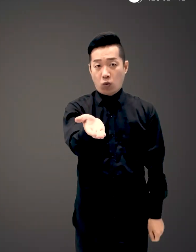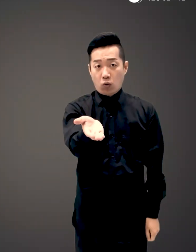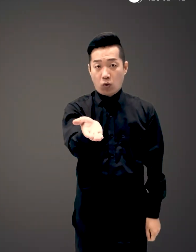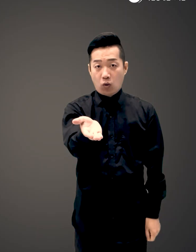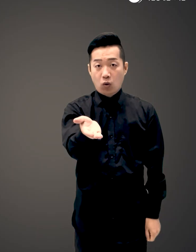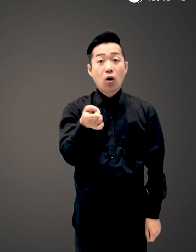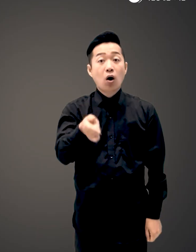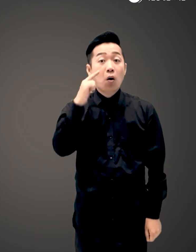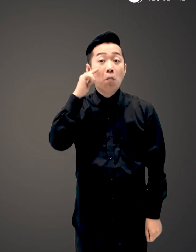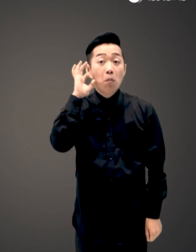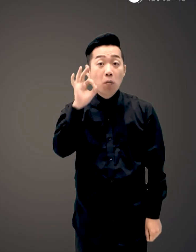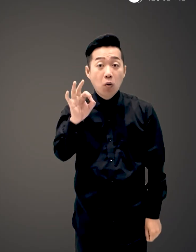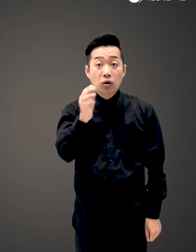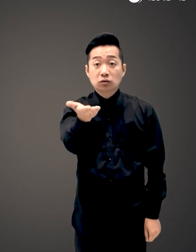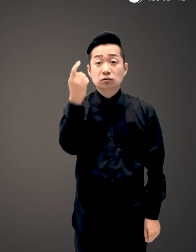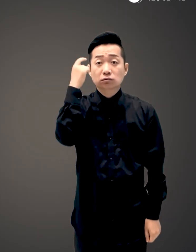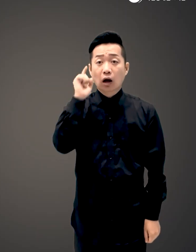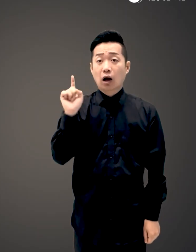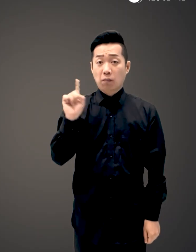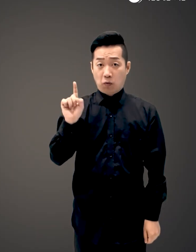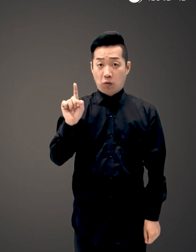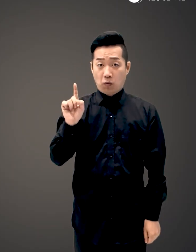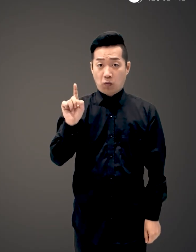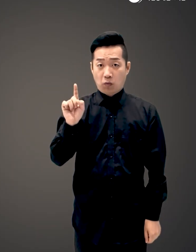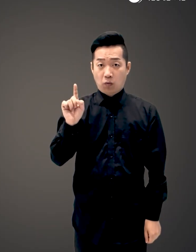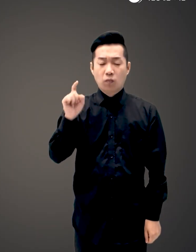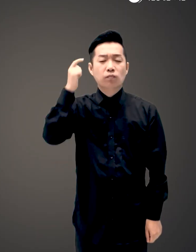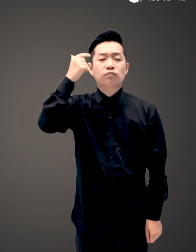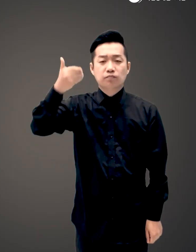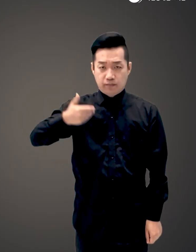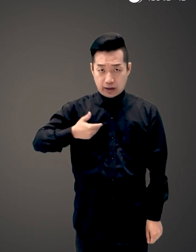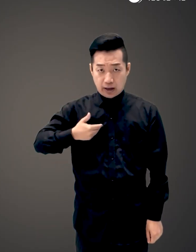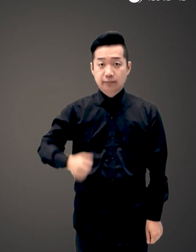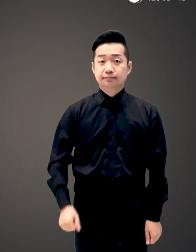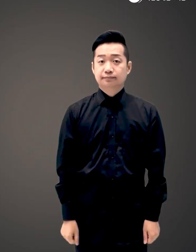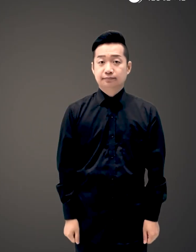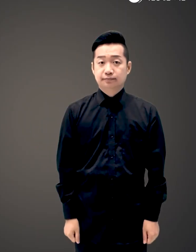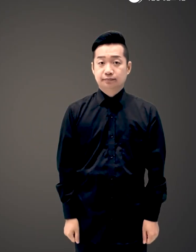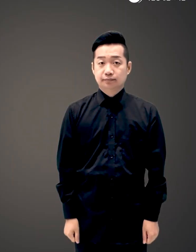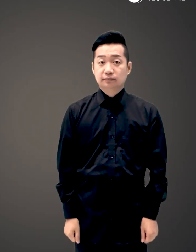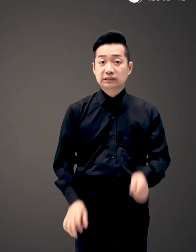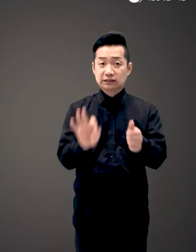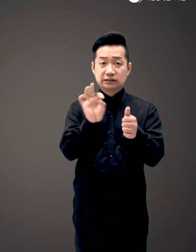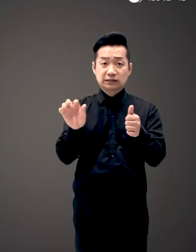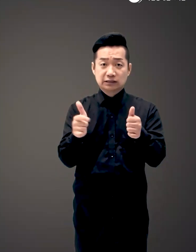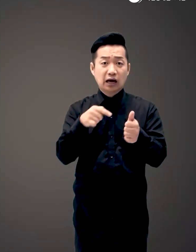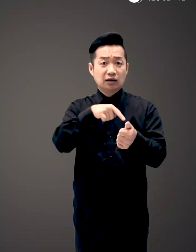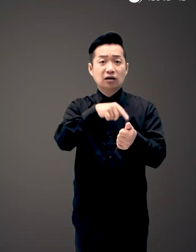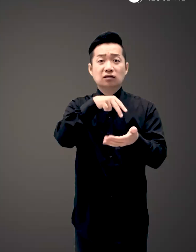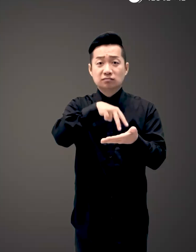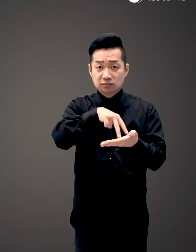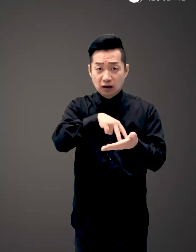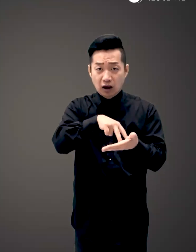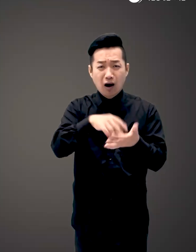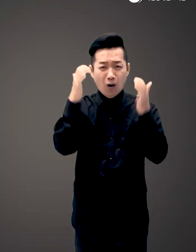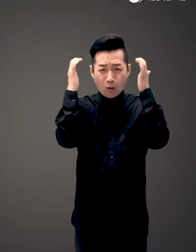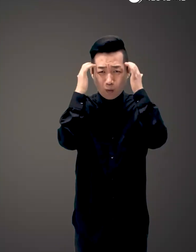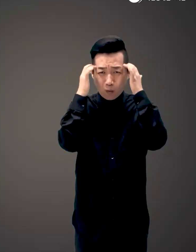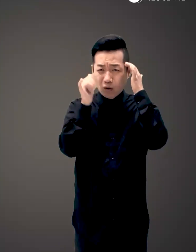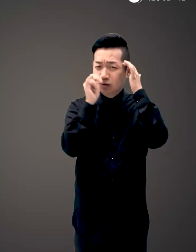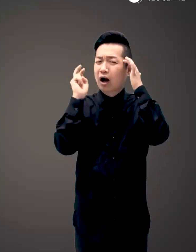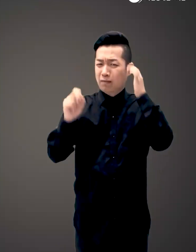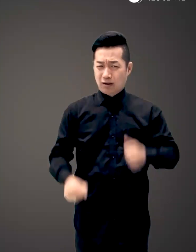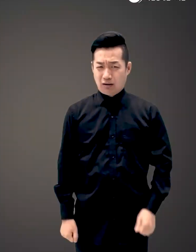이 처자들의 사진을 보니까 어떤 생각이 드느냐 이렇게 물어봐요. 안중근은 얼마나 많은 고통이 있겠어 그